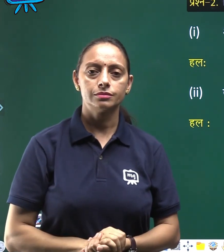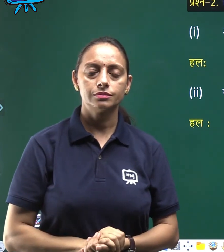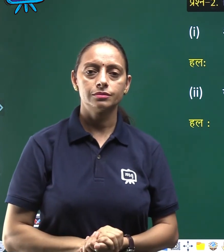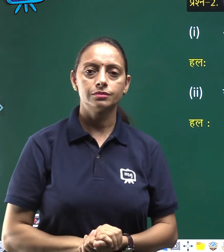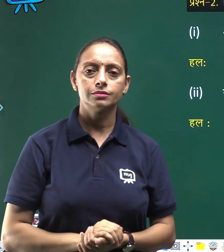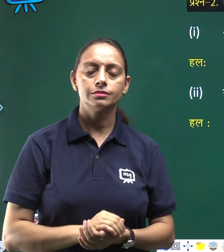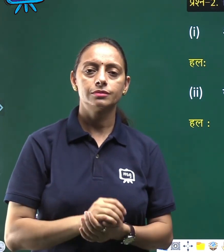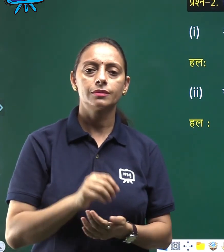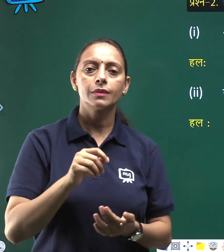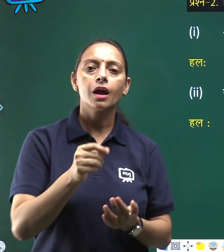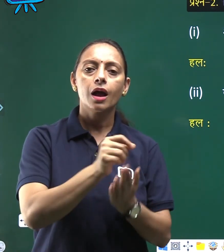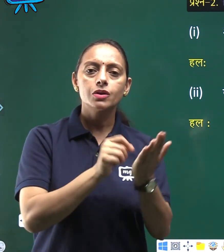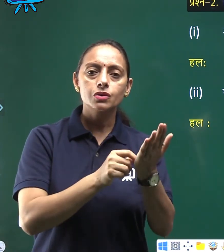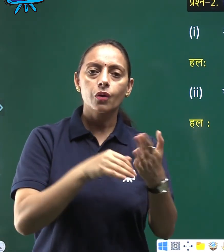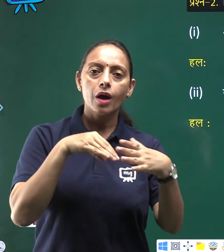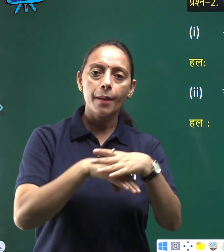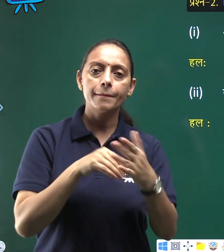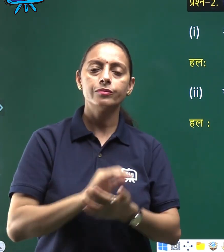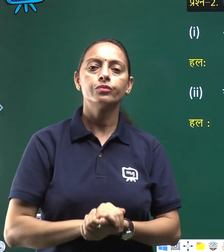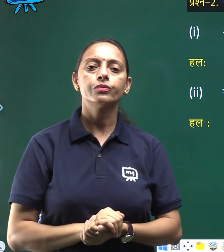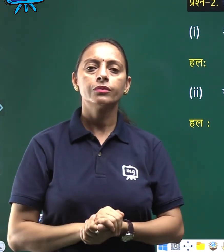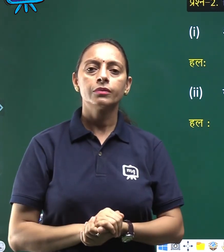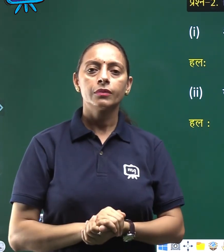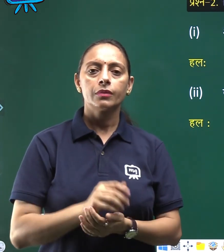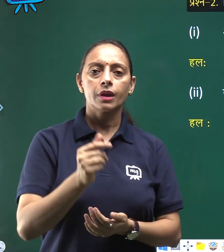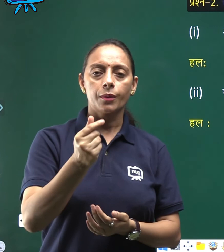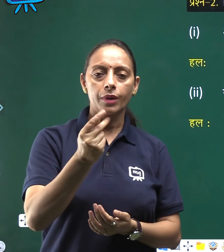इसको हम भिन्न रूप में लिखेंगे